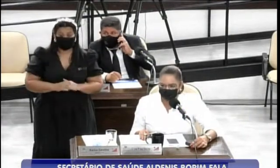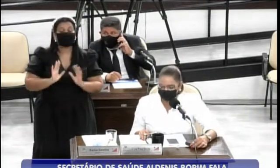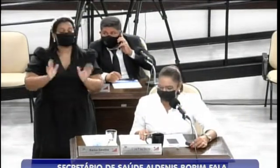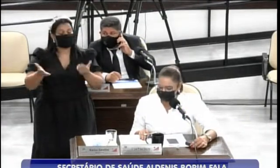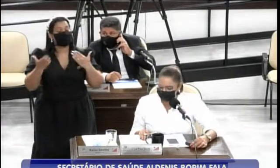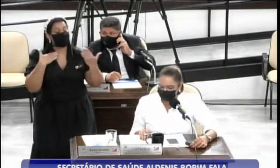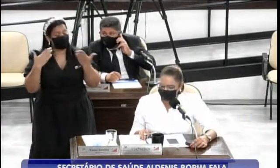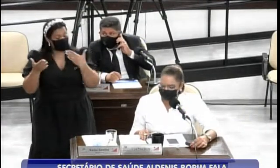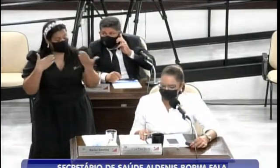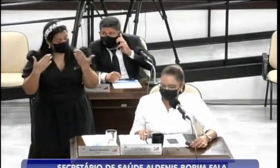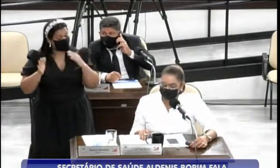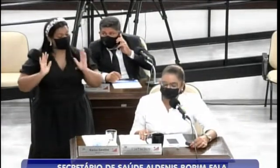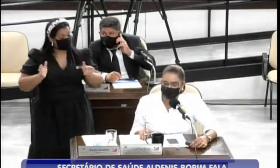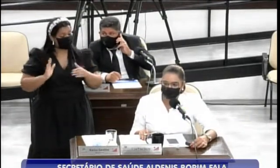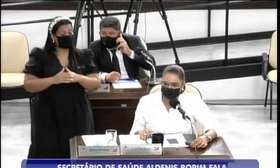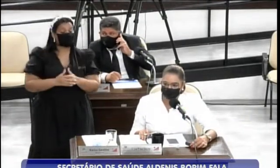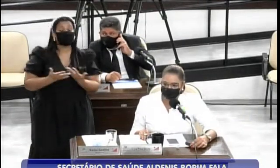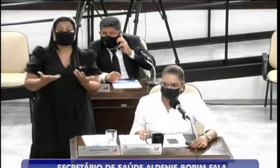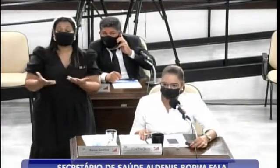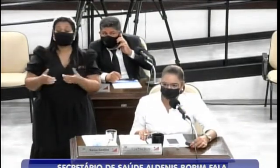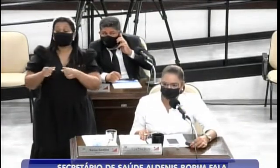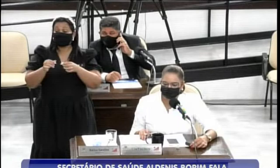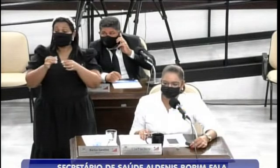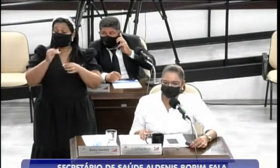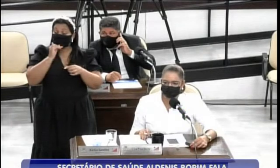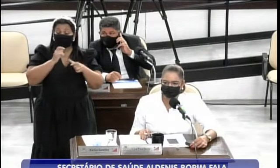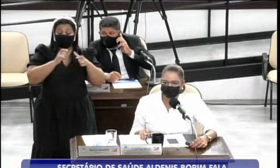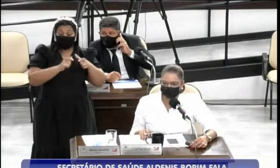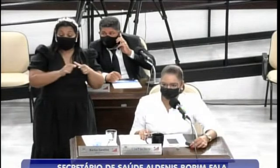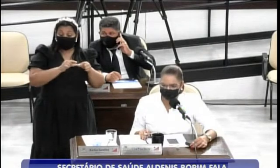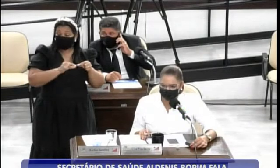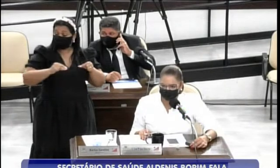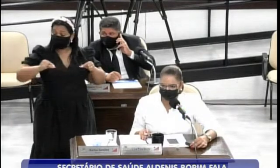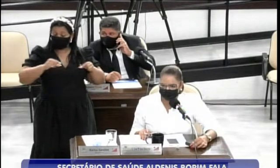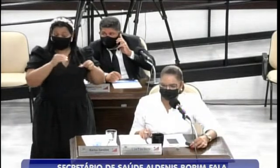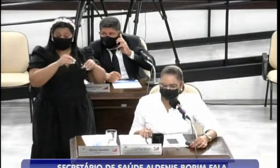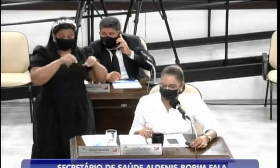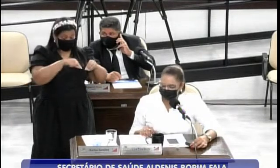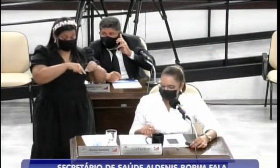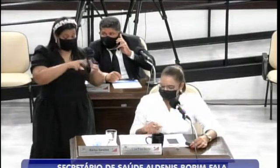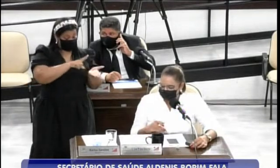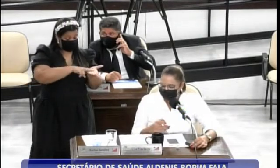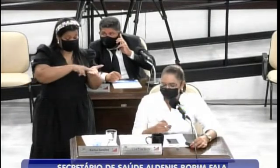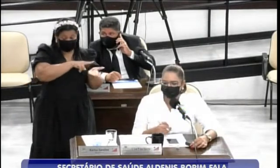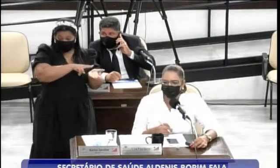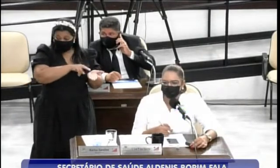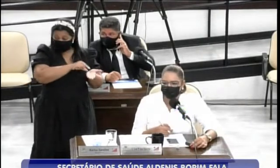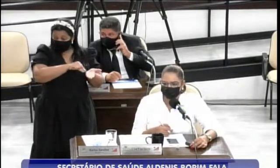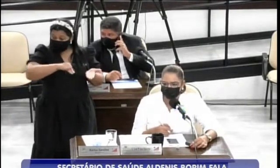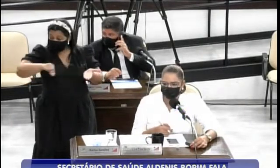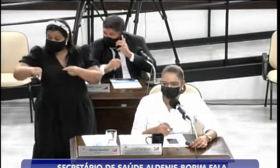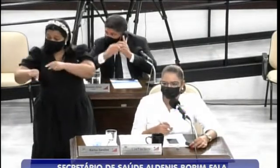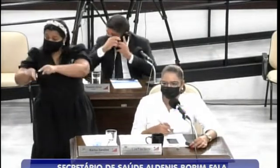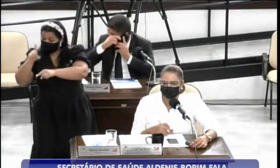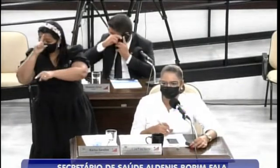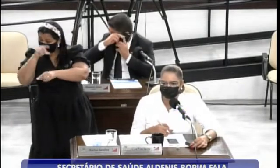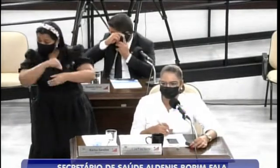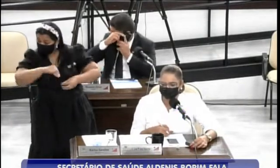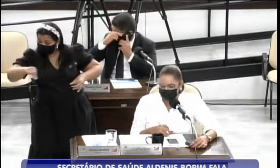conversamos sobre isso. E essas logísticas, né, de transferência. Então, assim, quando o senhor passa